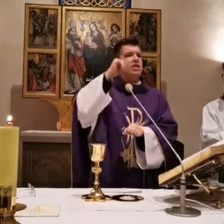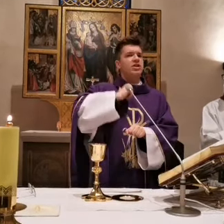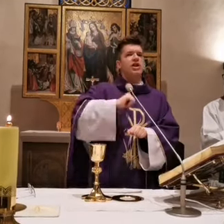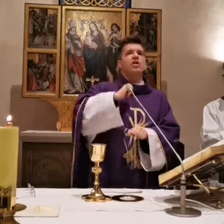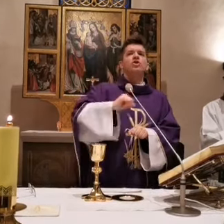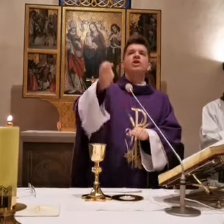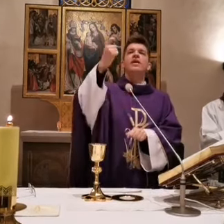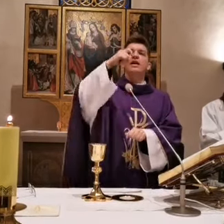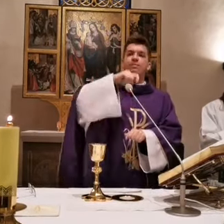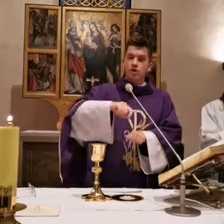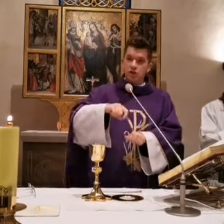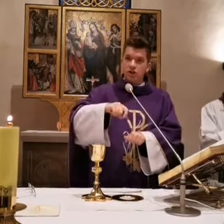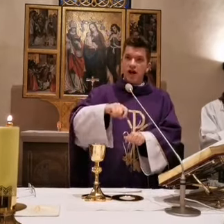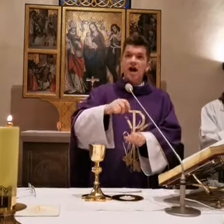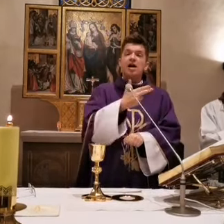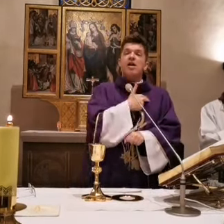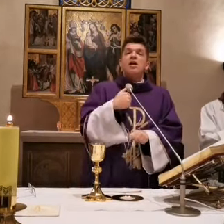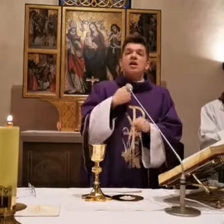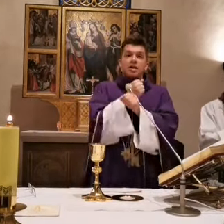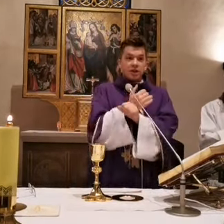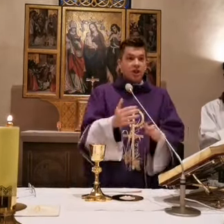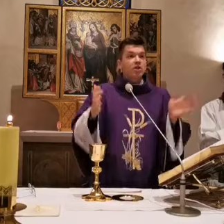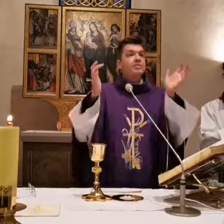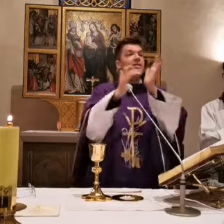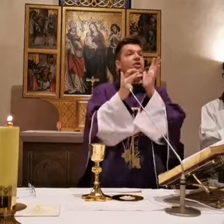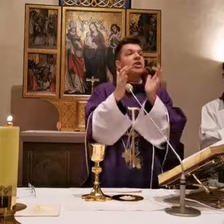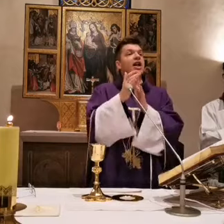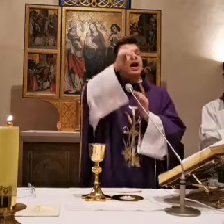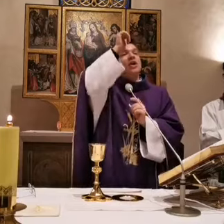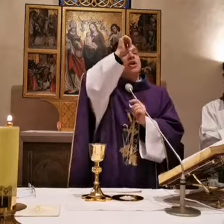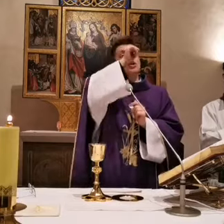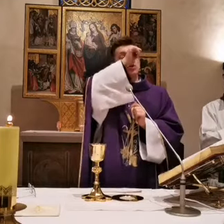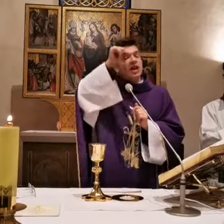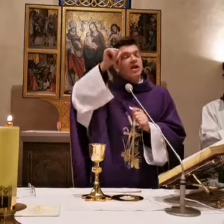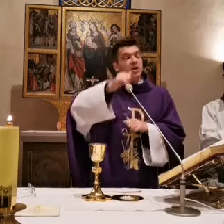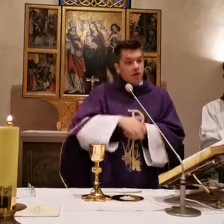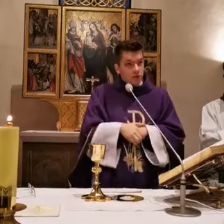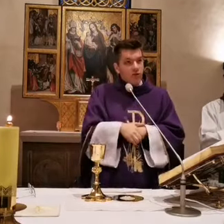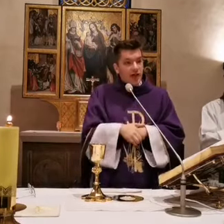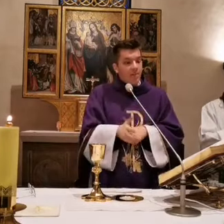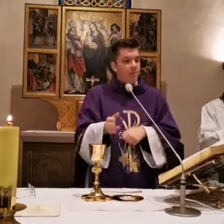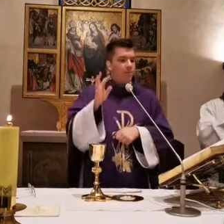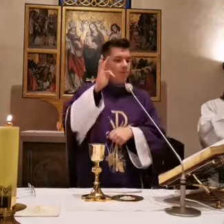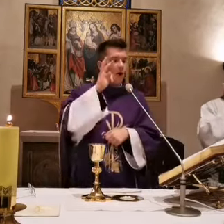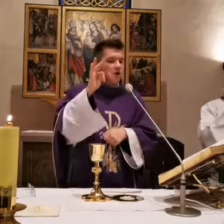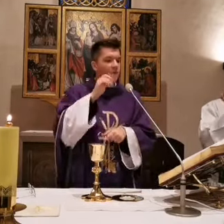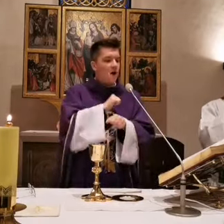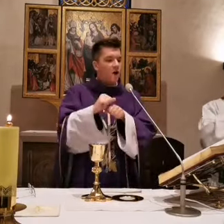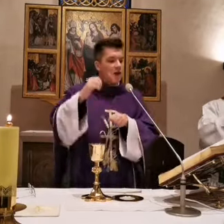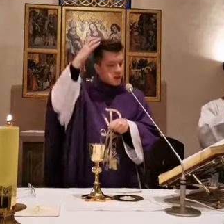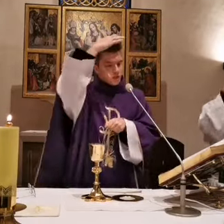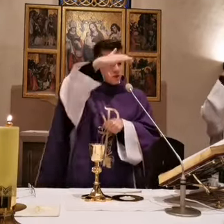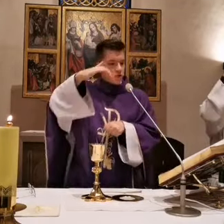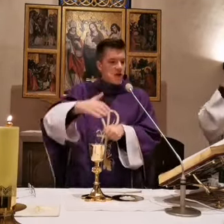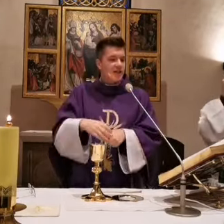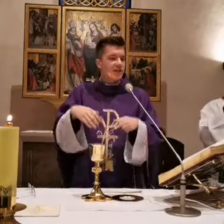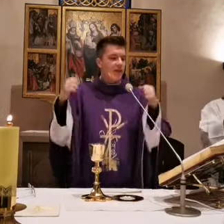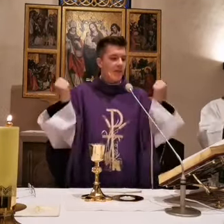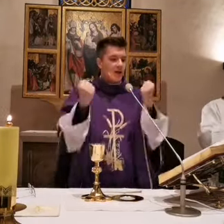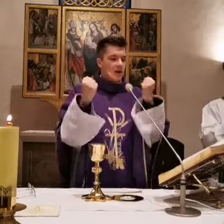pełni nadziei oczekiwali przyjścia naszego Zbawiciela, Jezusa Chrystusa. Bo Twoje